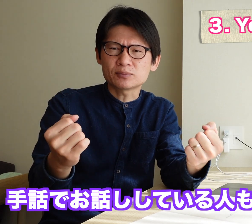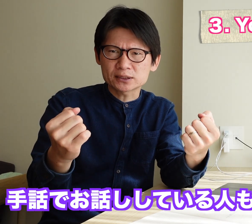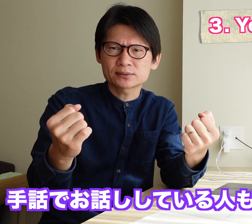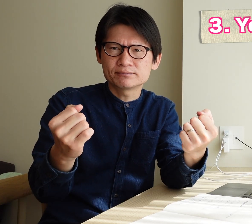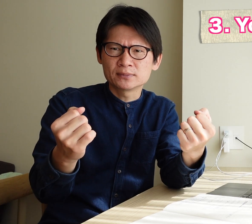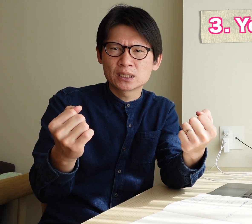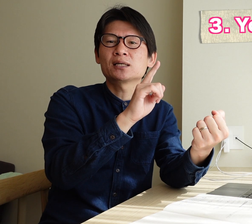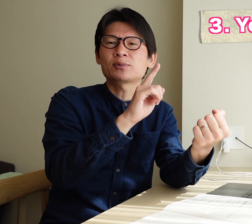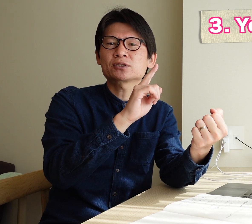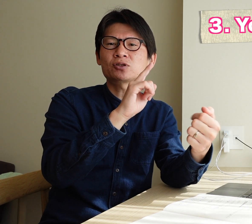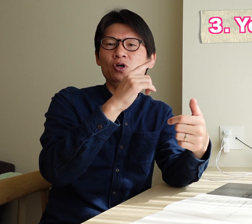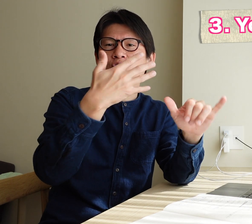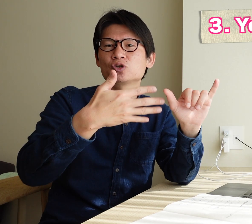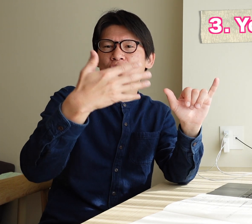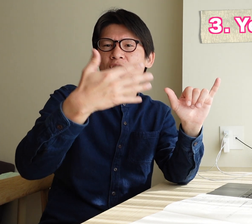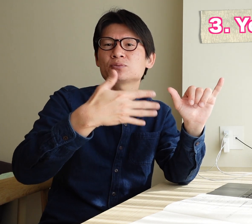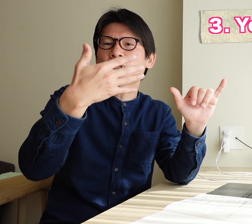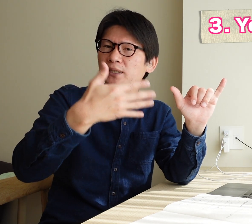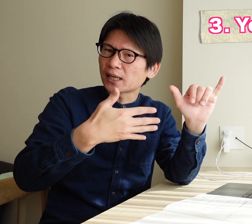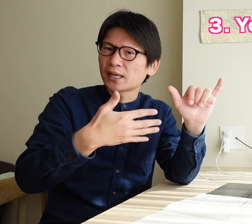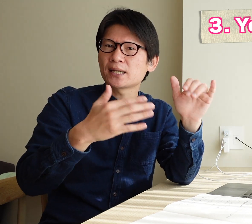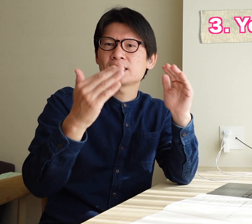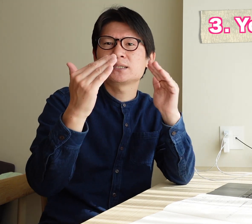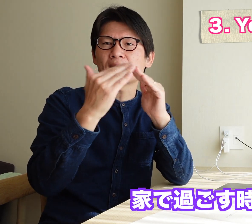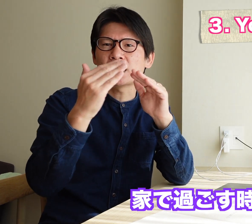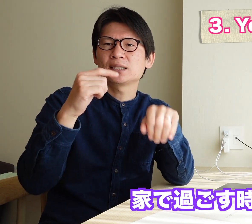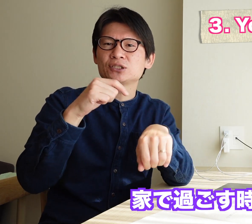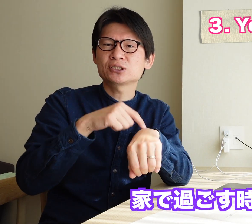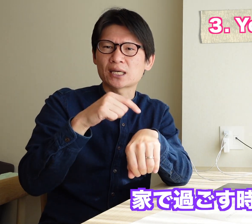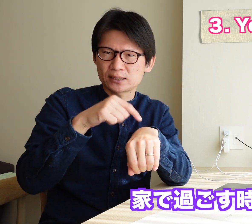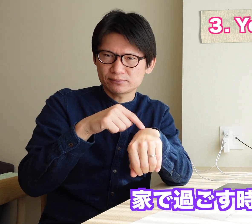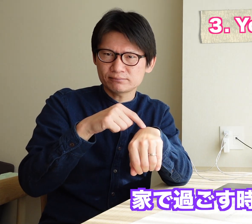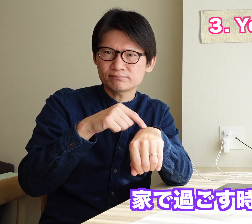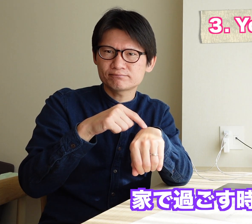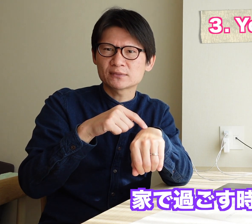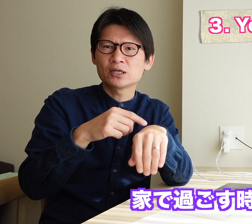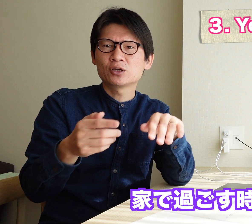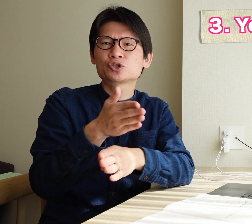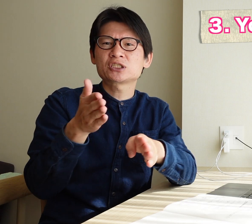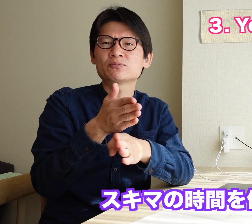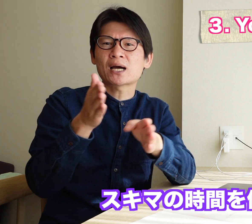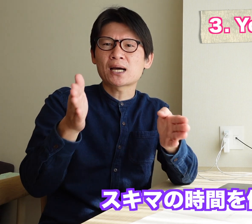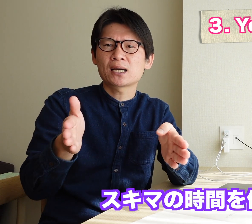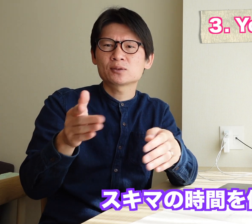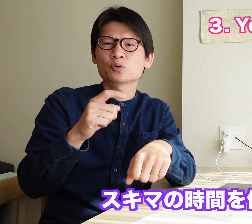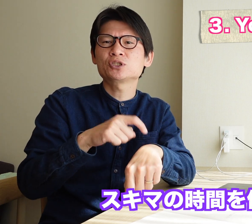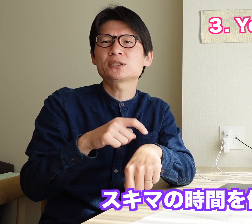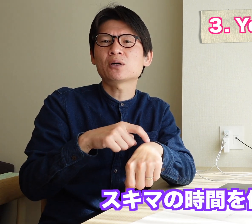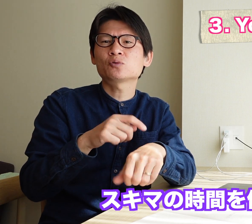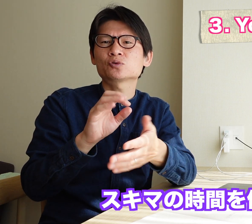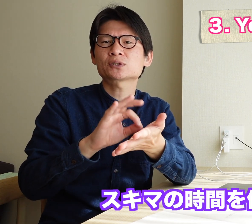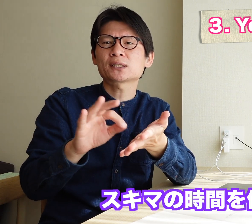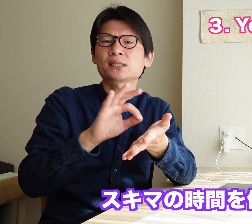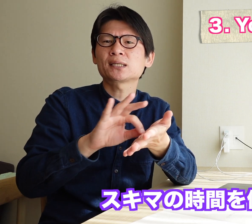ます。やっぱその YouTube でね、家、時間、隙間の時間を使ってです